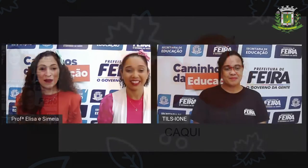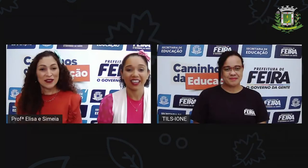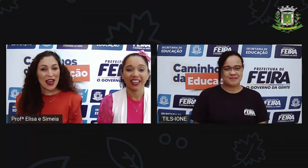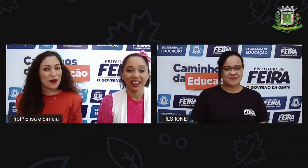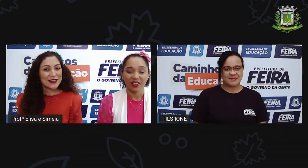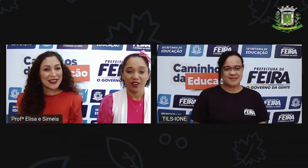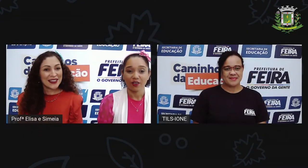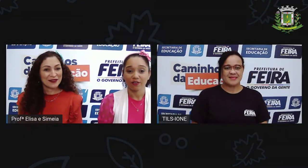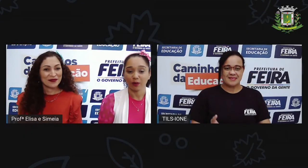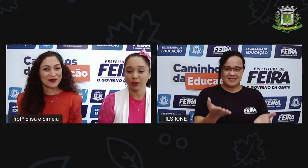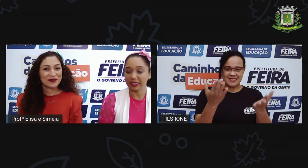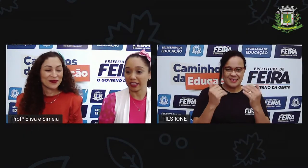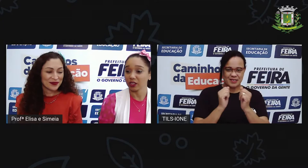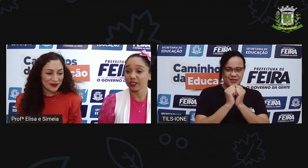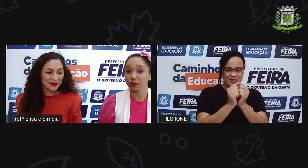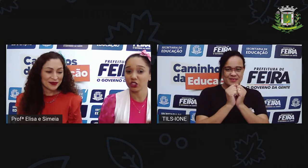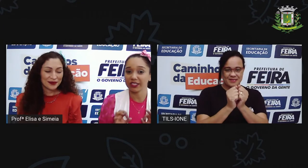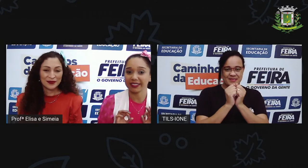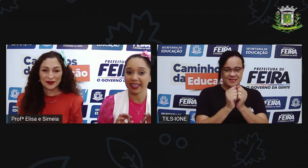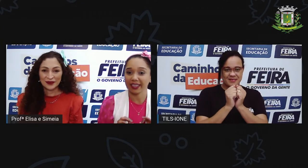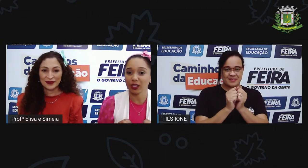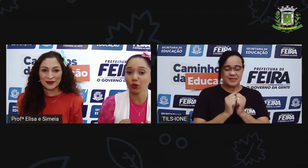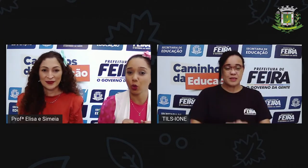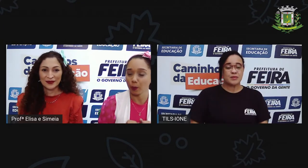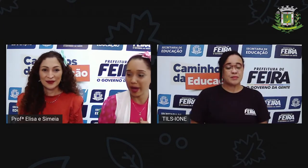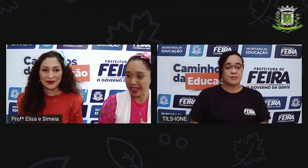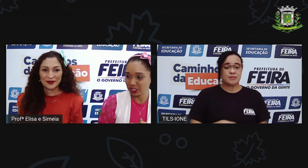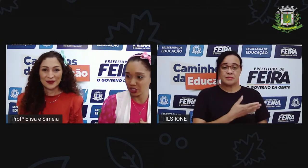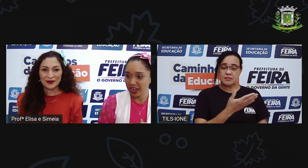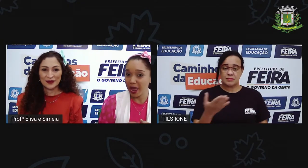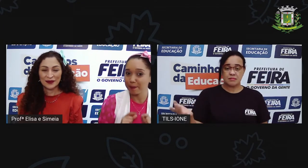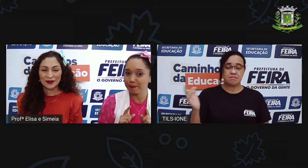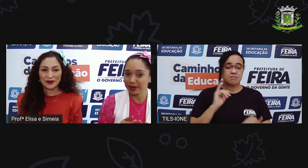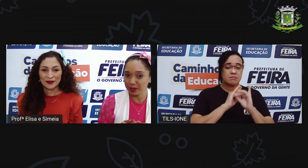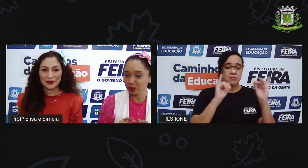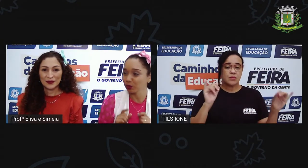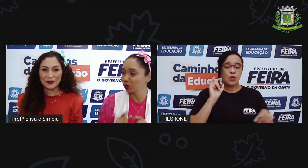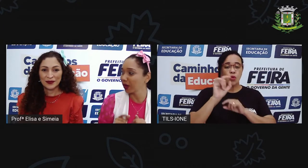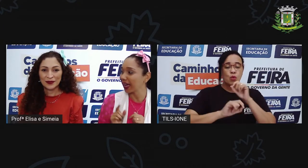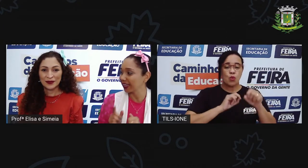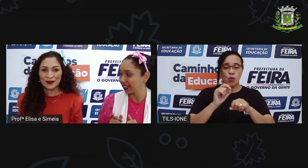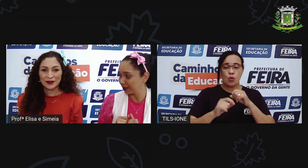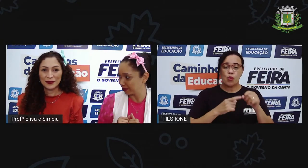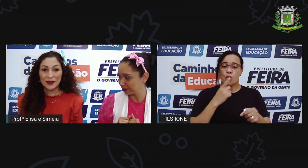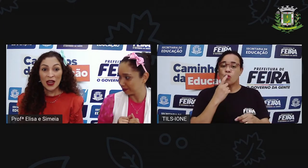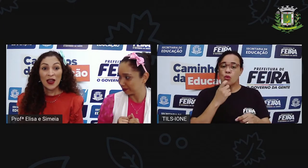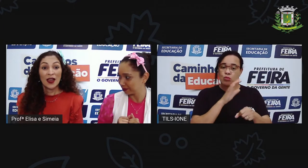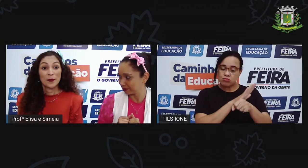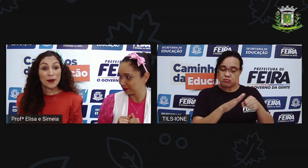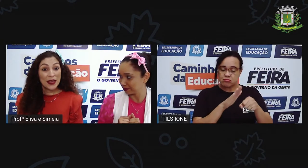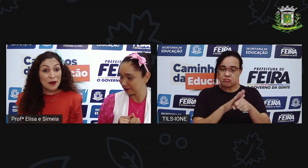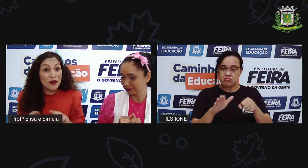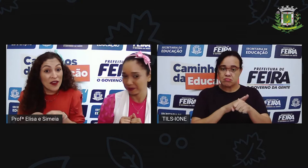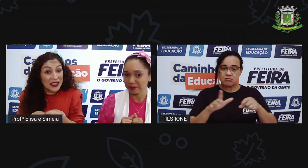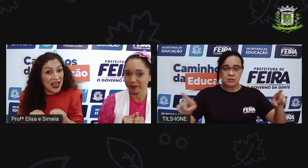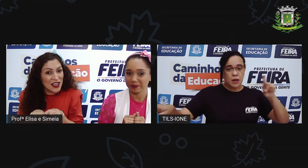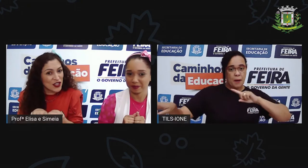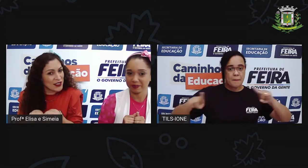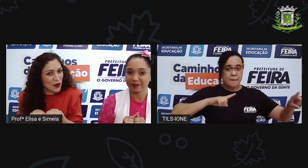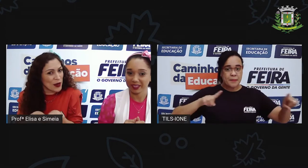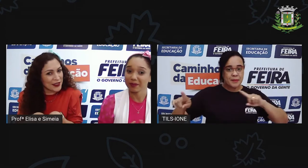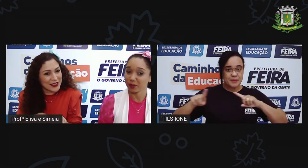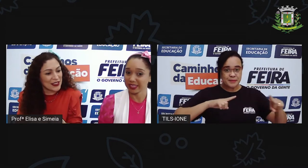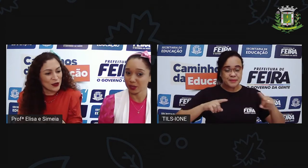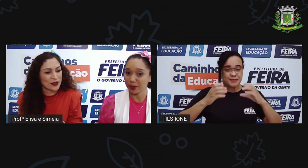Vamos lá, Prossi? Vamos lá. Nós vamos dizer que o tomate é primo do caqui. Primo, verdade.